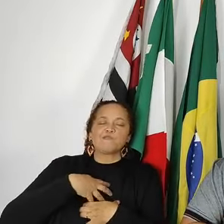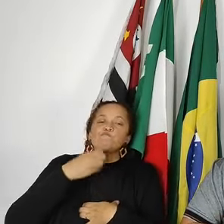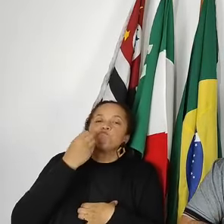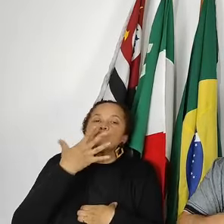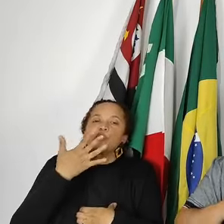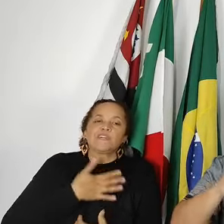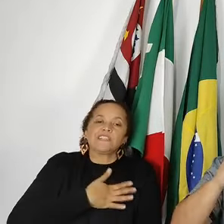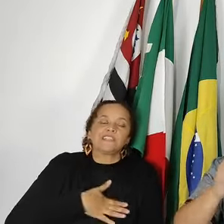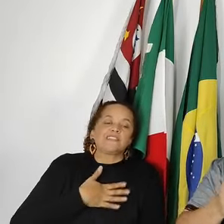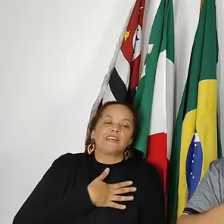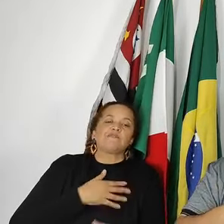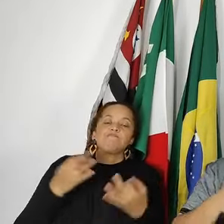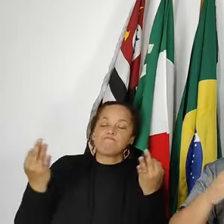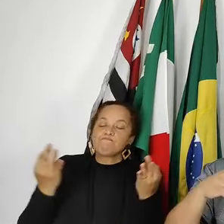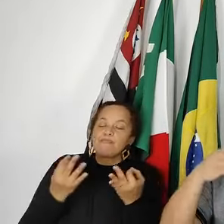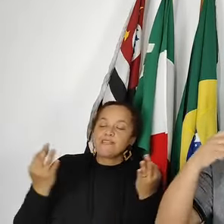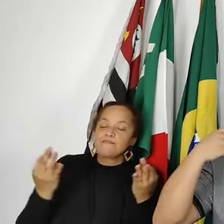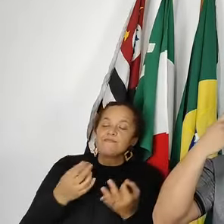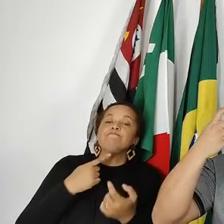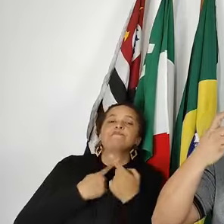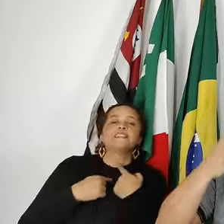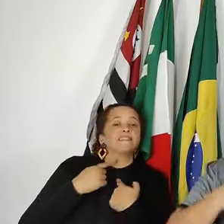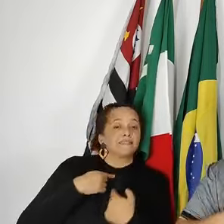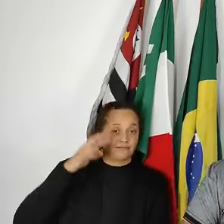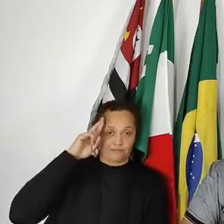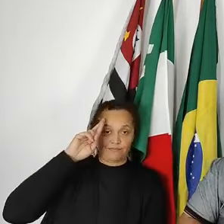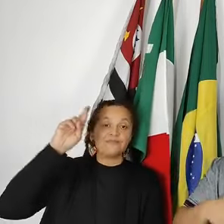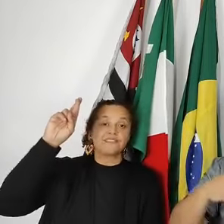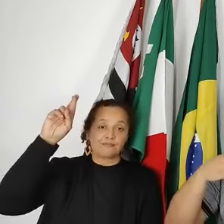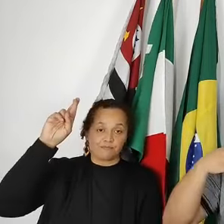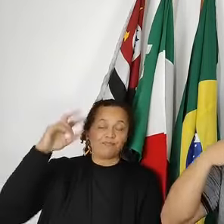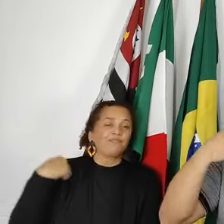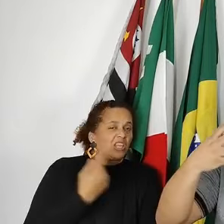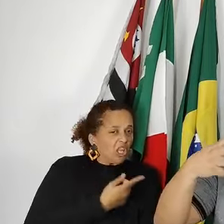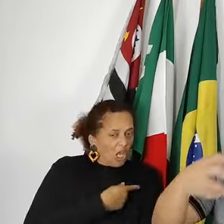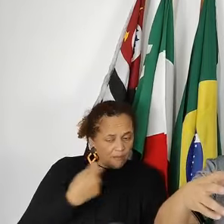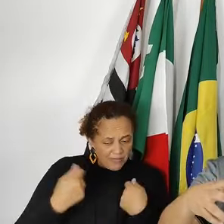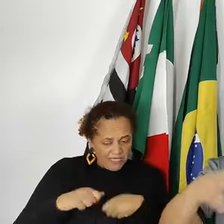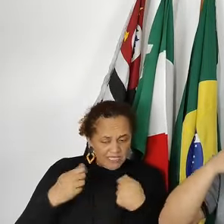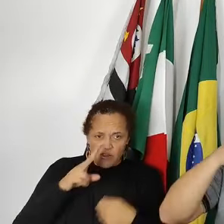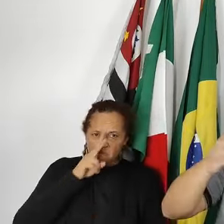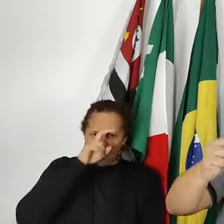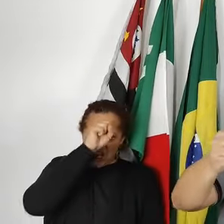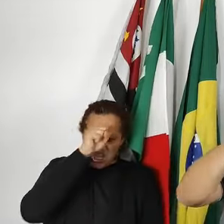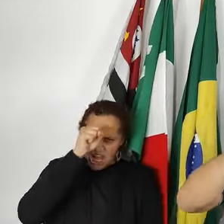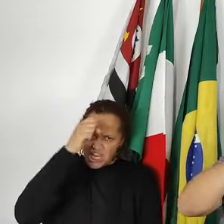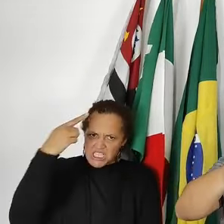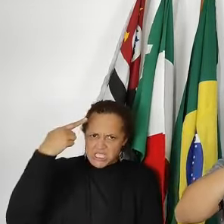vontade de Deus. Então, de novo, nós temos que renovar a nossa mente, fortalecer a nossa mente. Então,